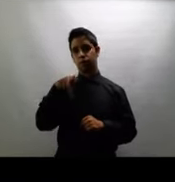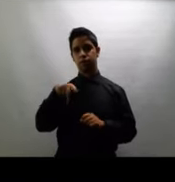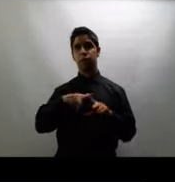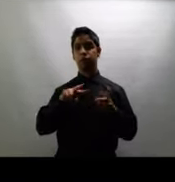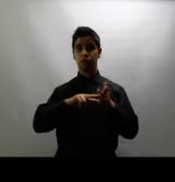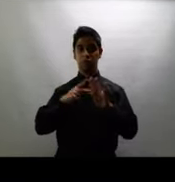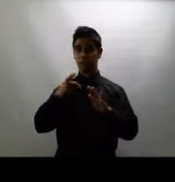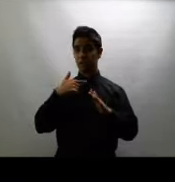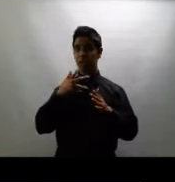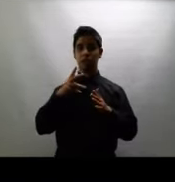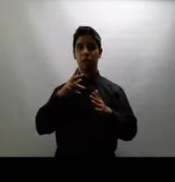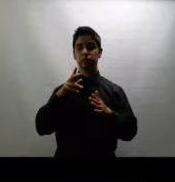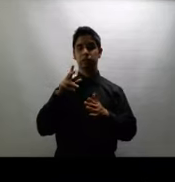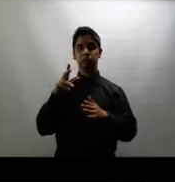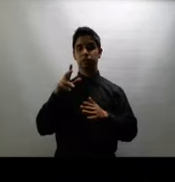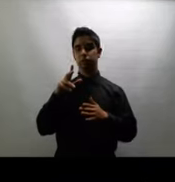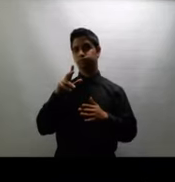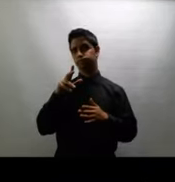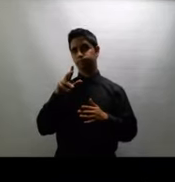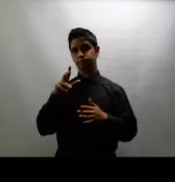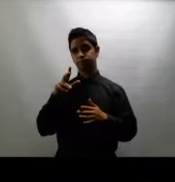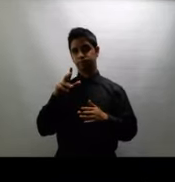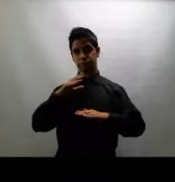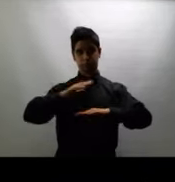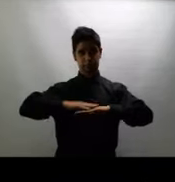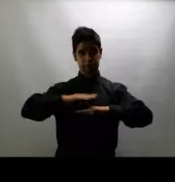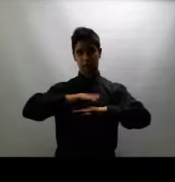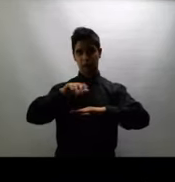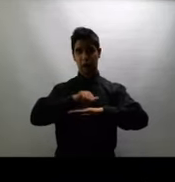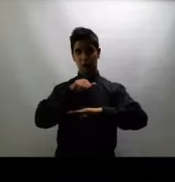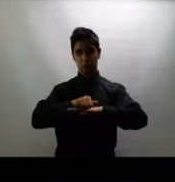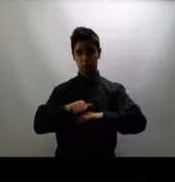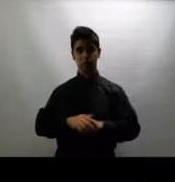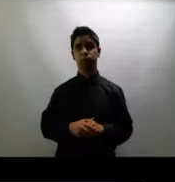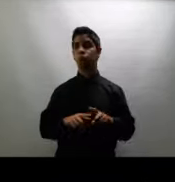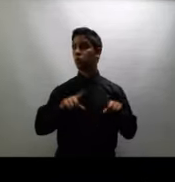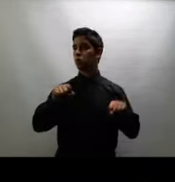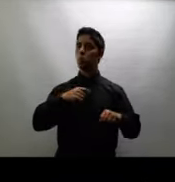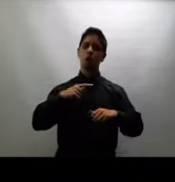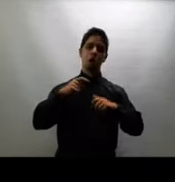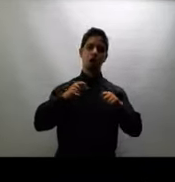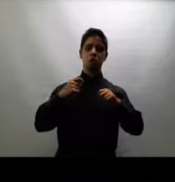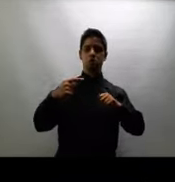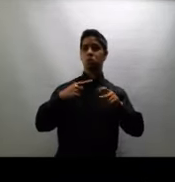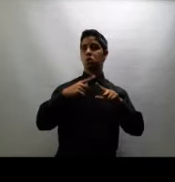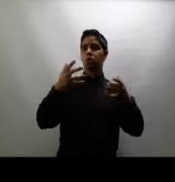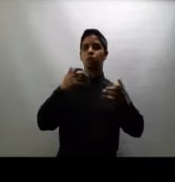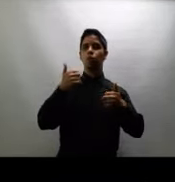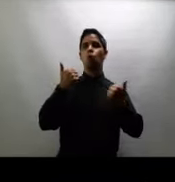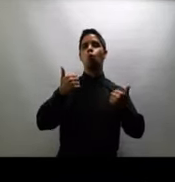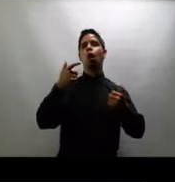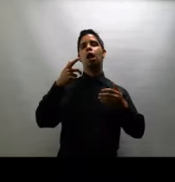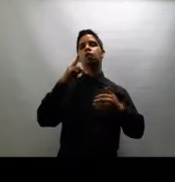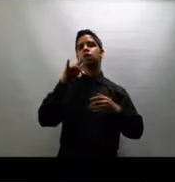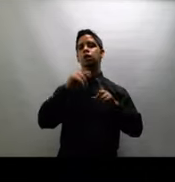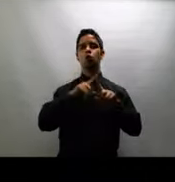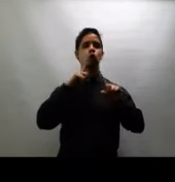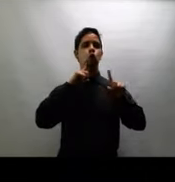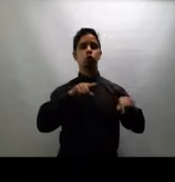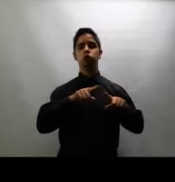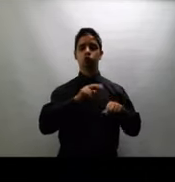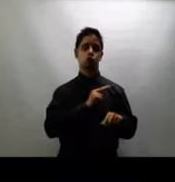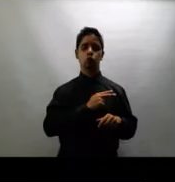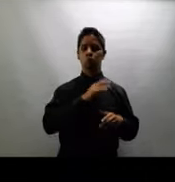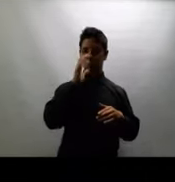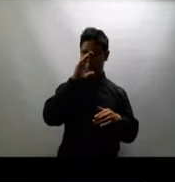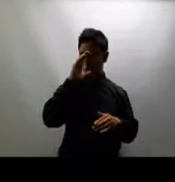Sepáralo. Y nos puede, mire para allá, todo lo que le estamos dando, usted puede escribirnos, decirnos queremos tal disco, a ver si nos lo pueden